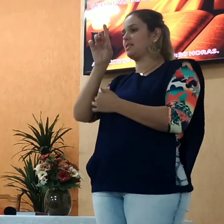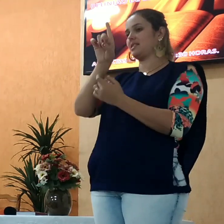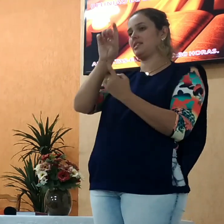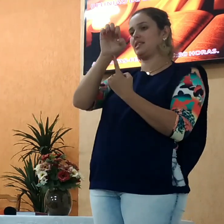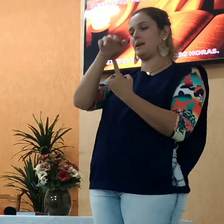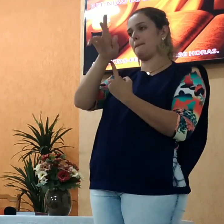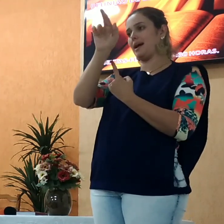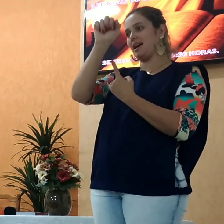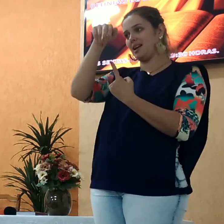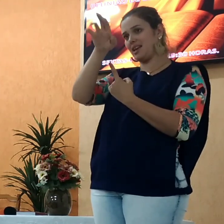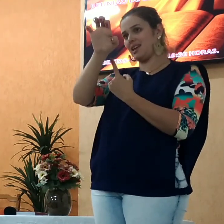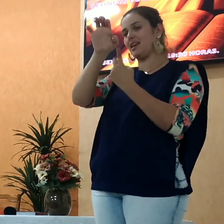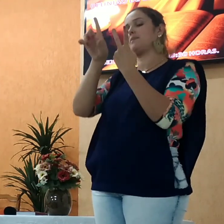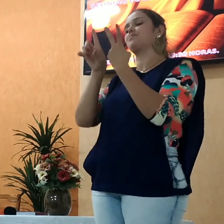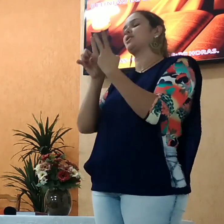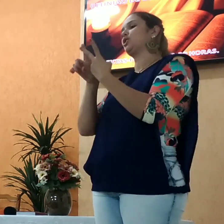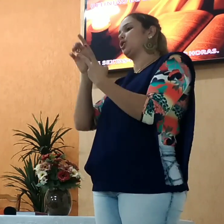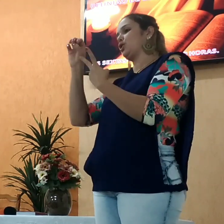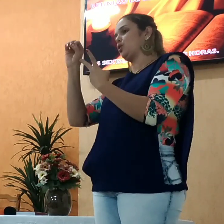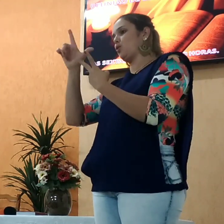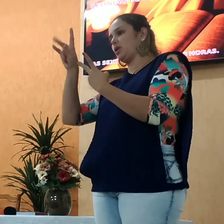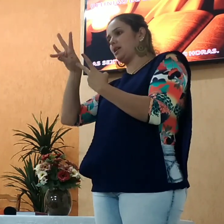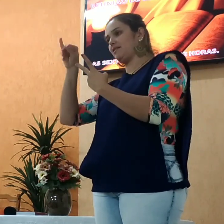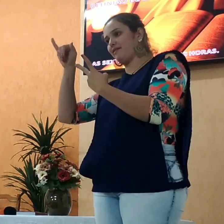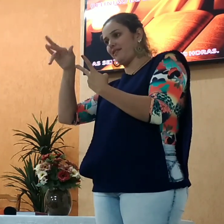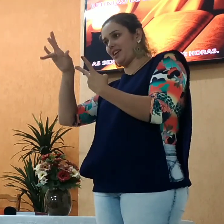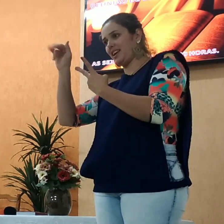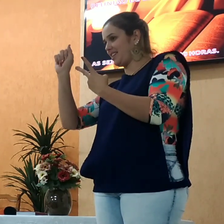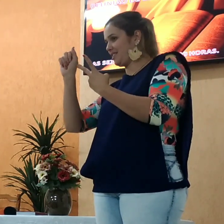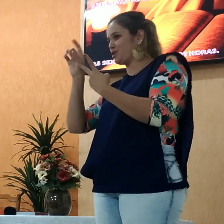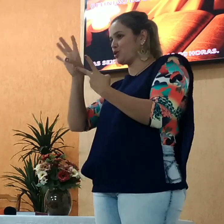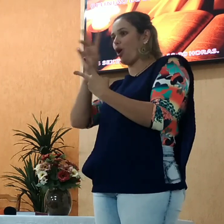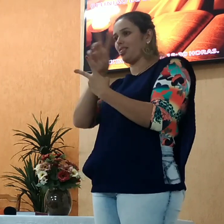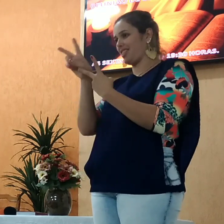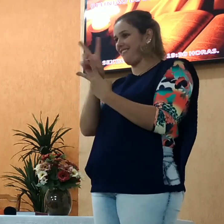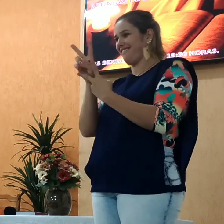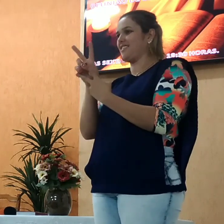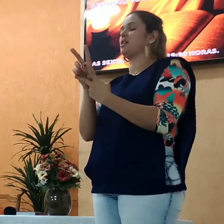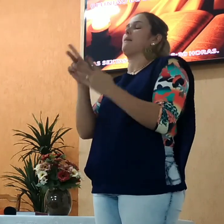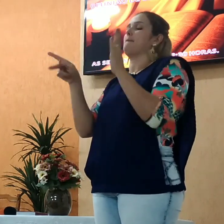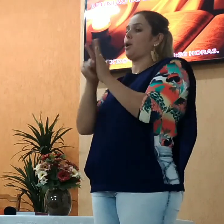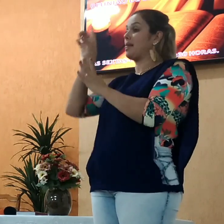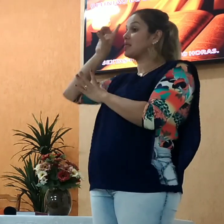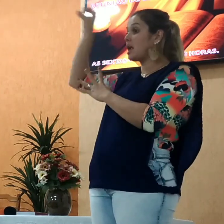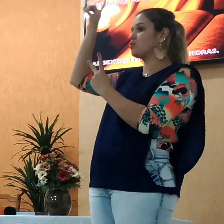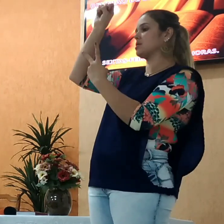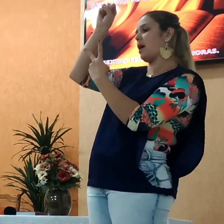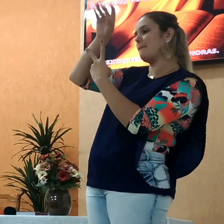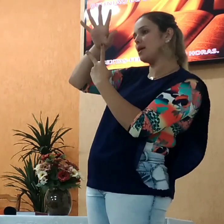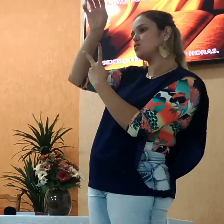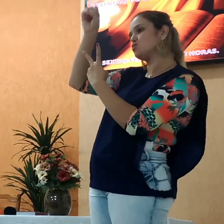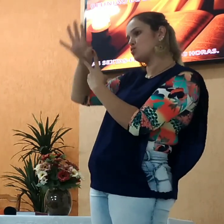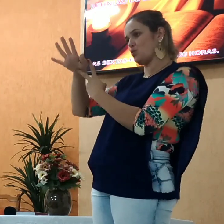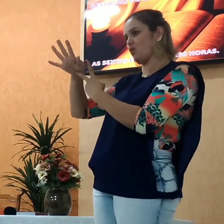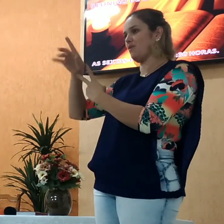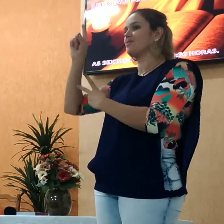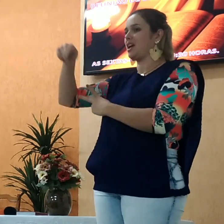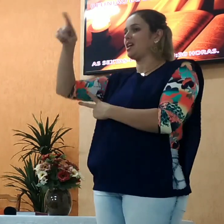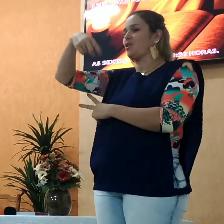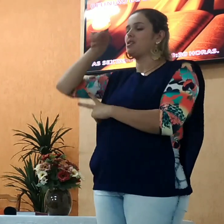procedeu de Deus. Foi Deus que fez isso, e por isso é coisa maravilhosa aos nossos